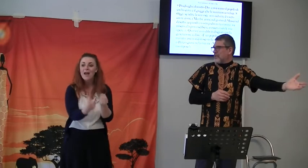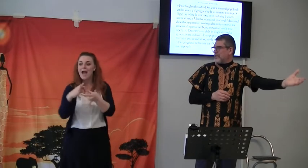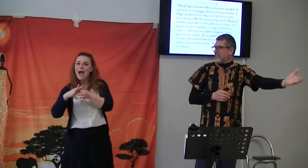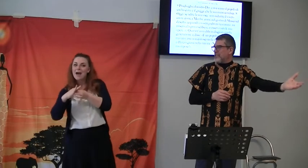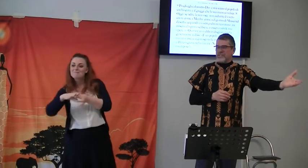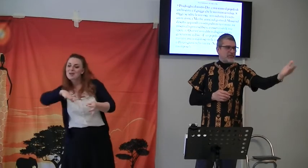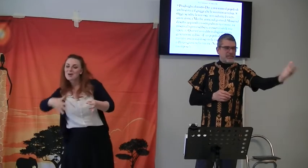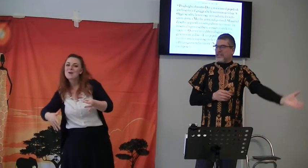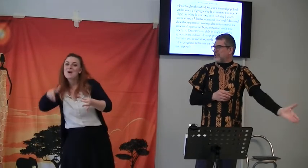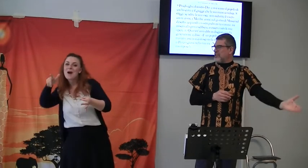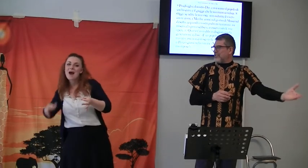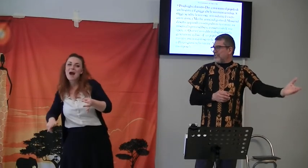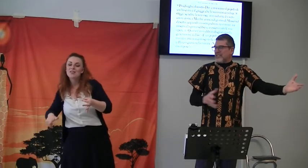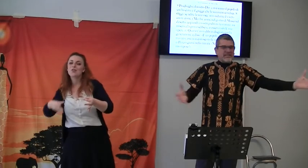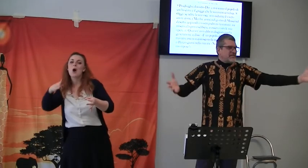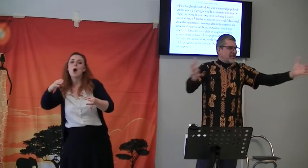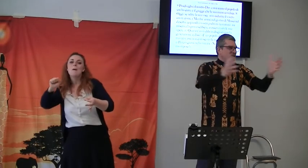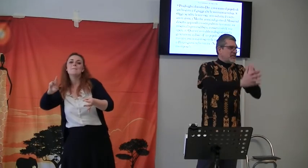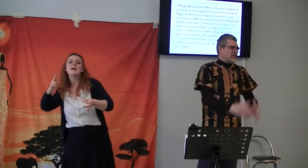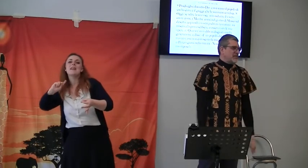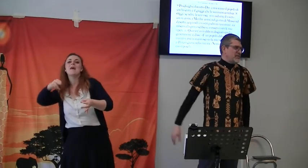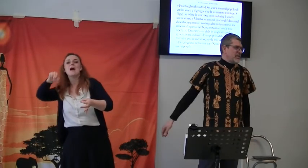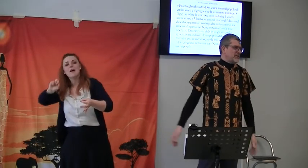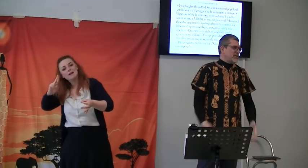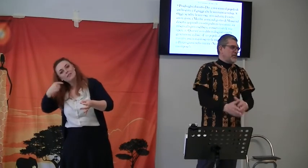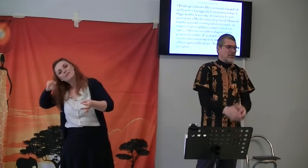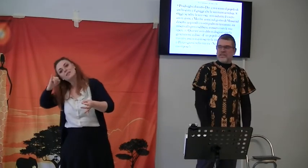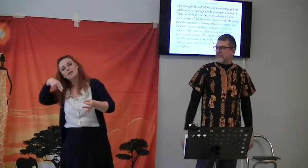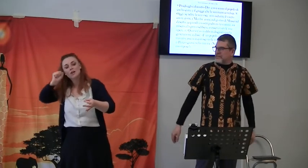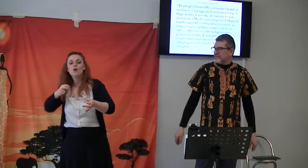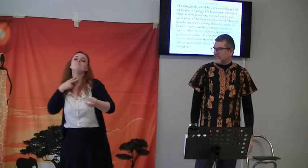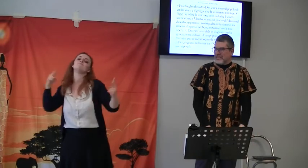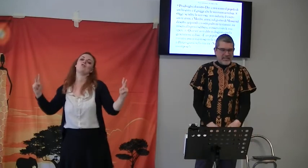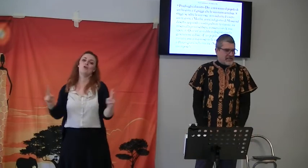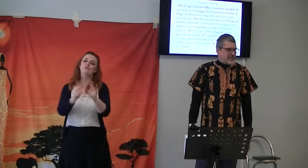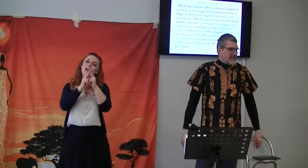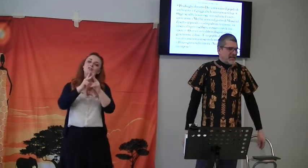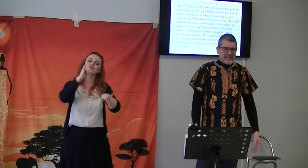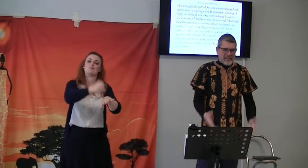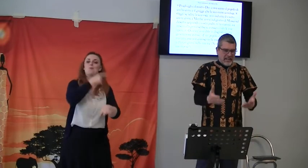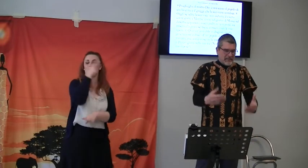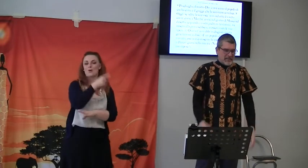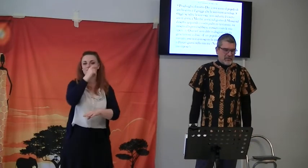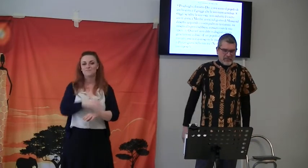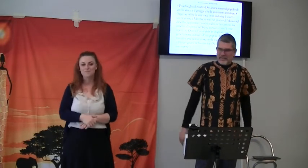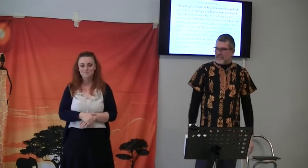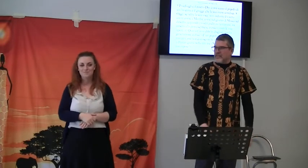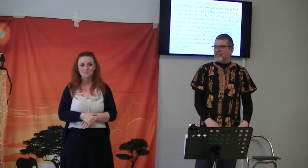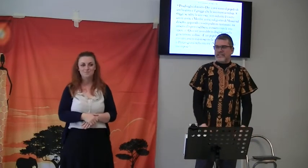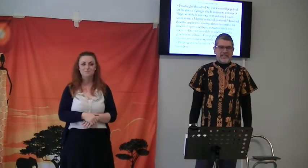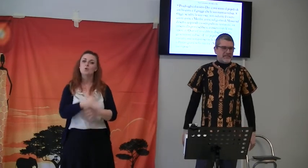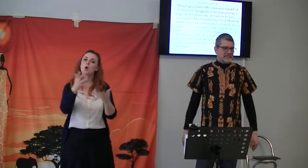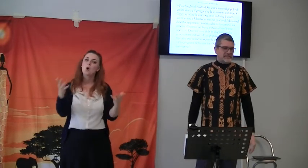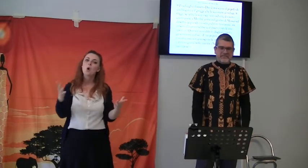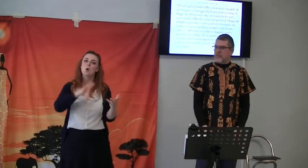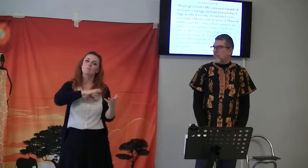grande amico e fratello in Cristo, Bernardino, ha trovato famiglia, ha trovato moglie. E la bellissima Lusanda che adesso